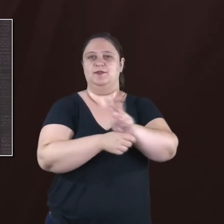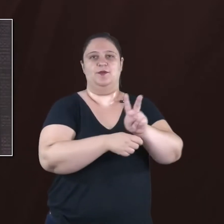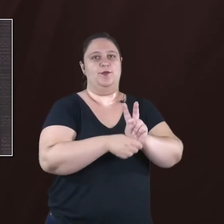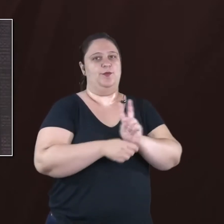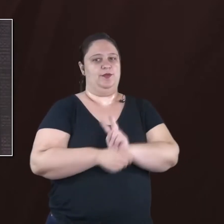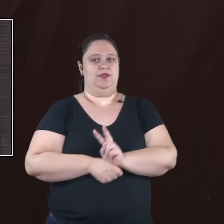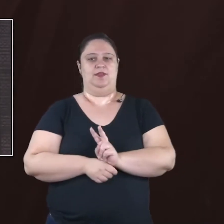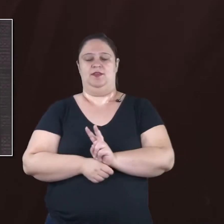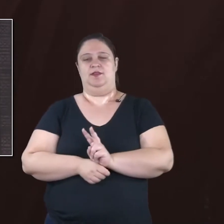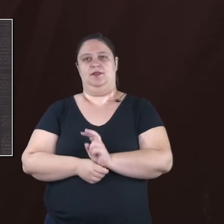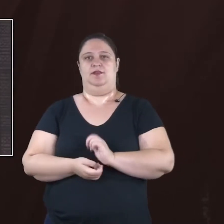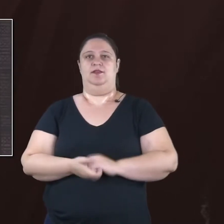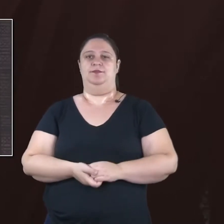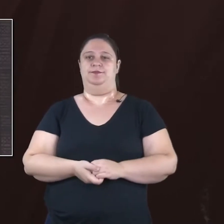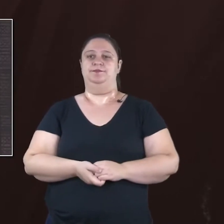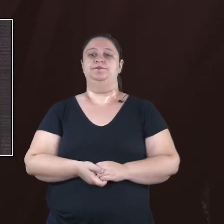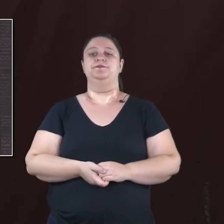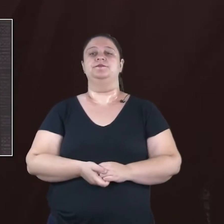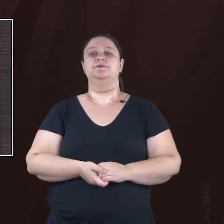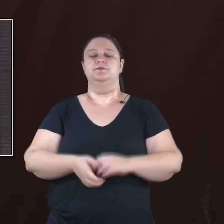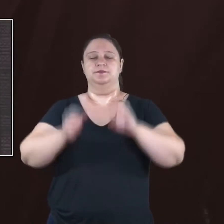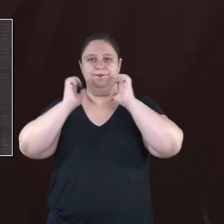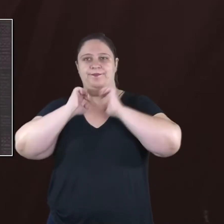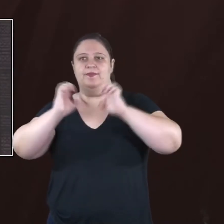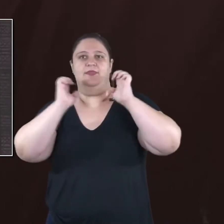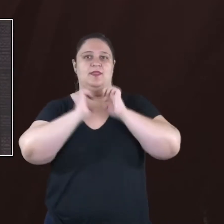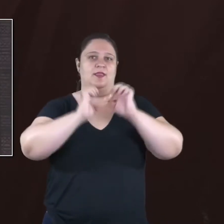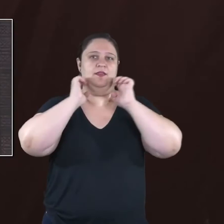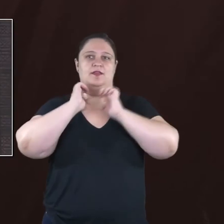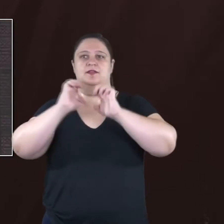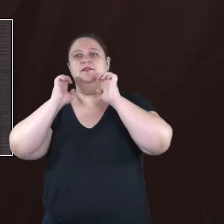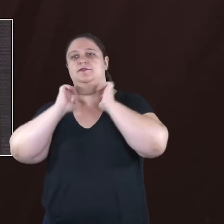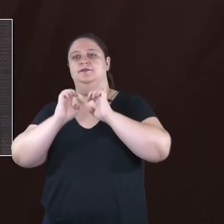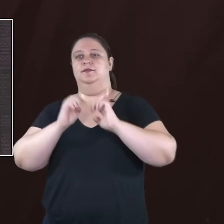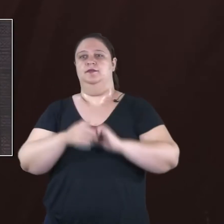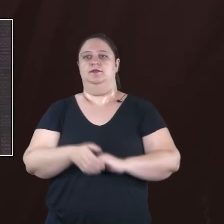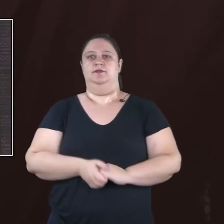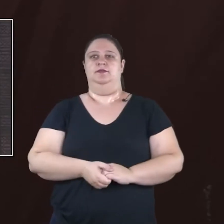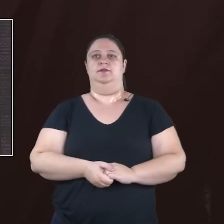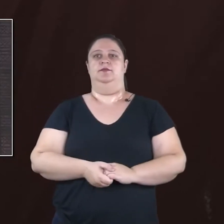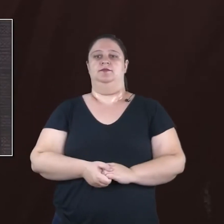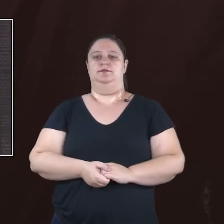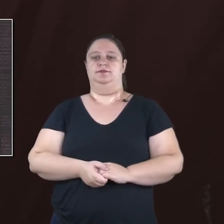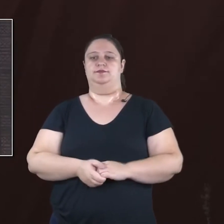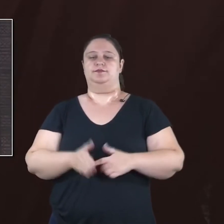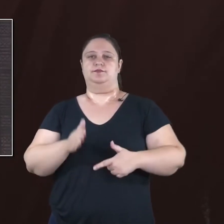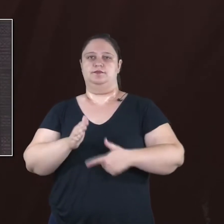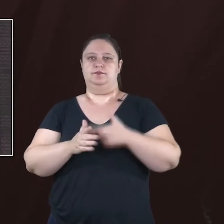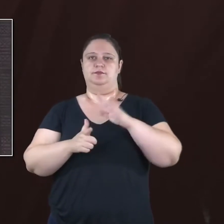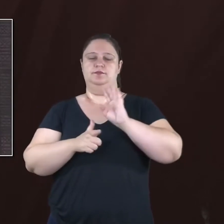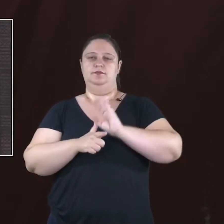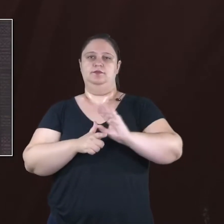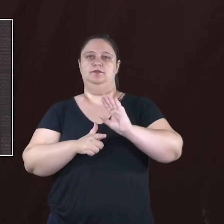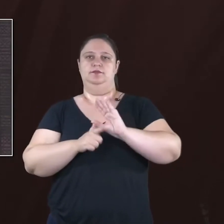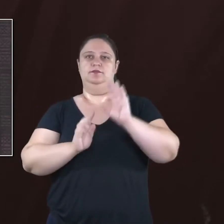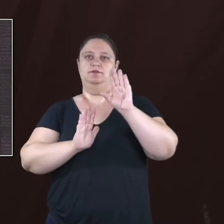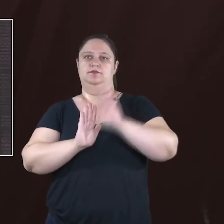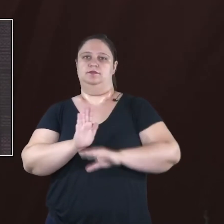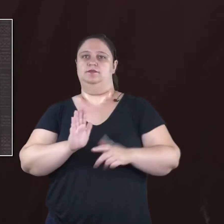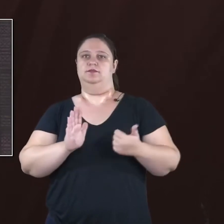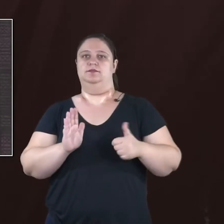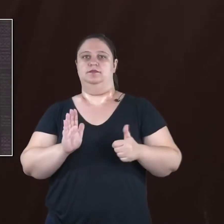seja desqualificado pregando para os outros. 2 Coríntios capítulo 11, vamos